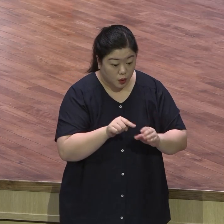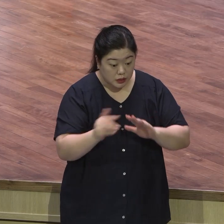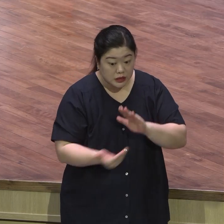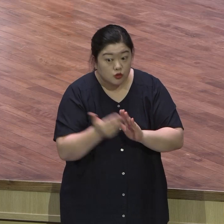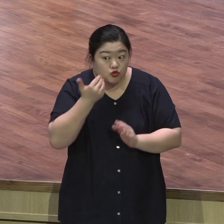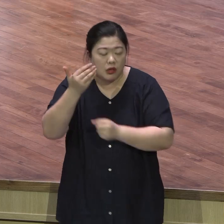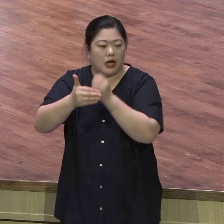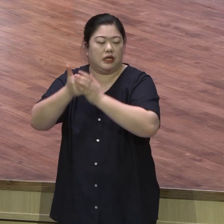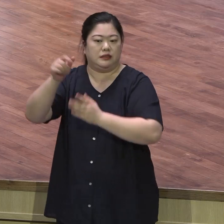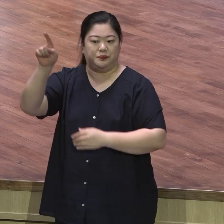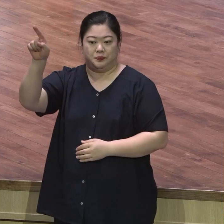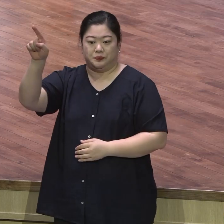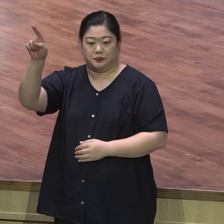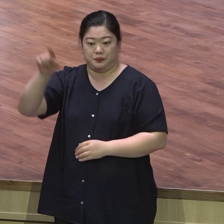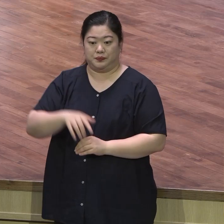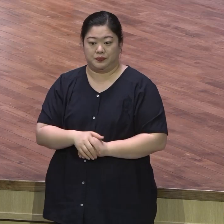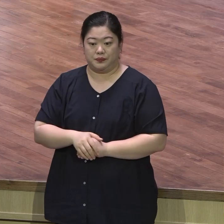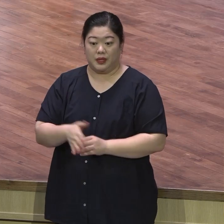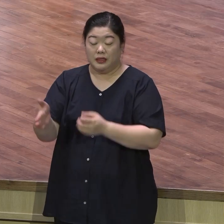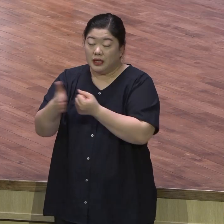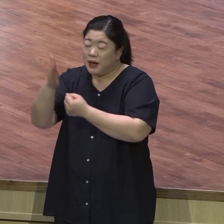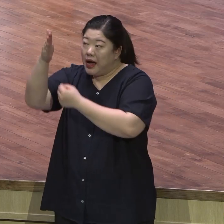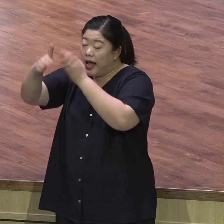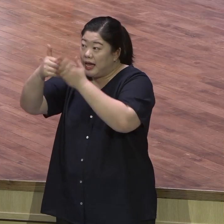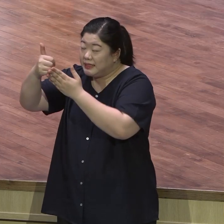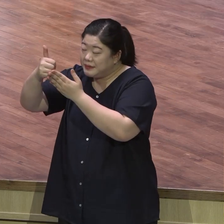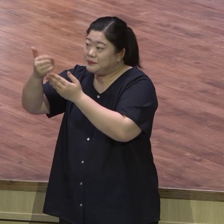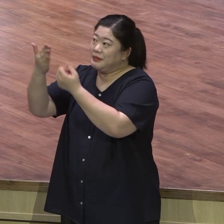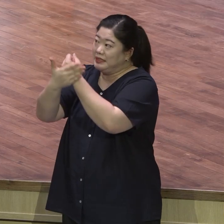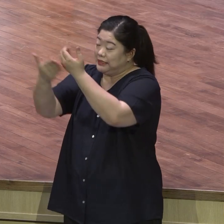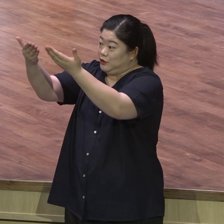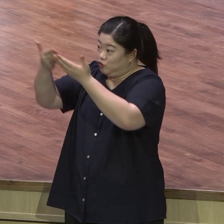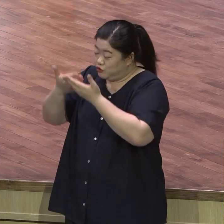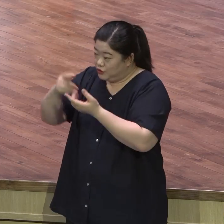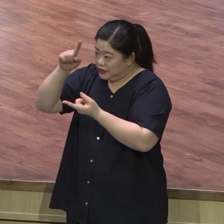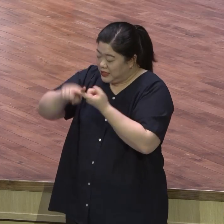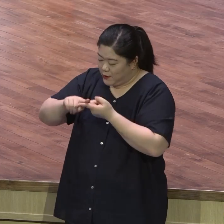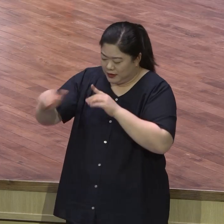모든 축복의 문을 다 여시고 여기에서 모든 응답을 다 주신다.